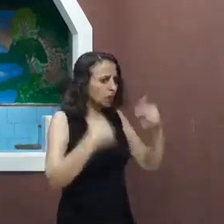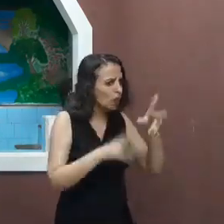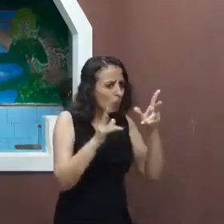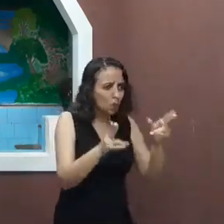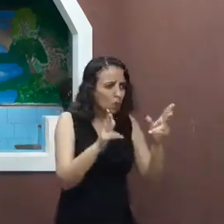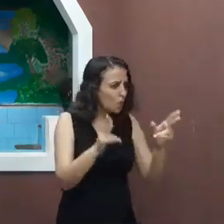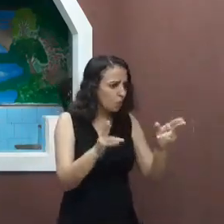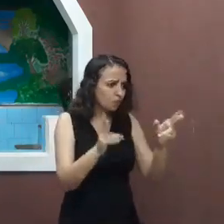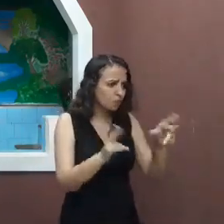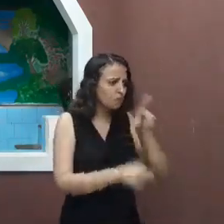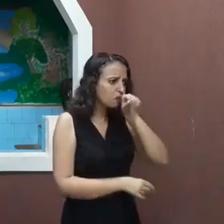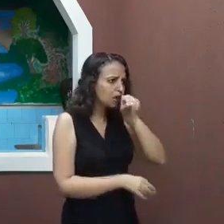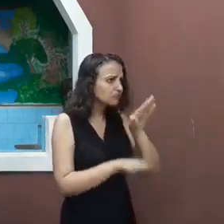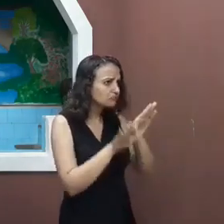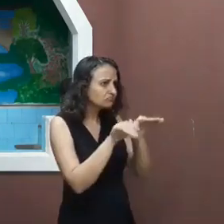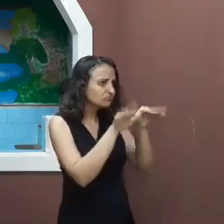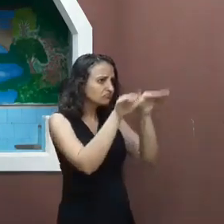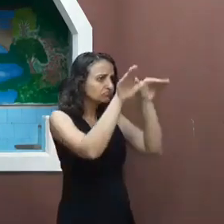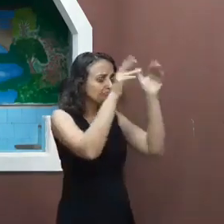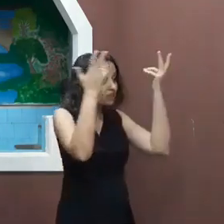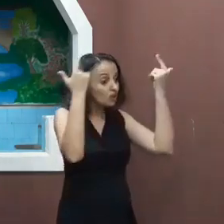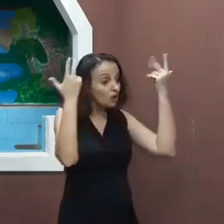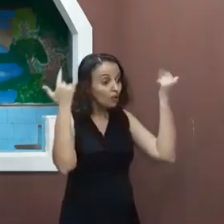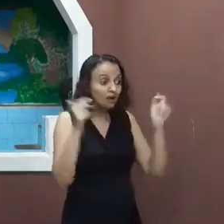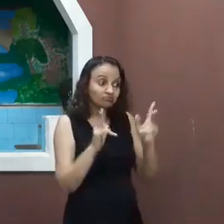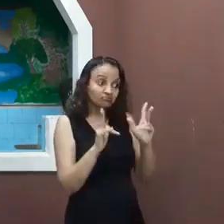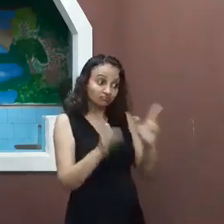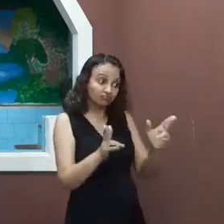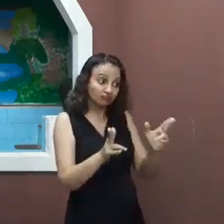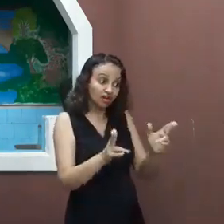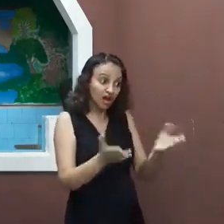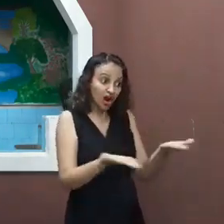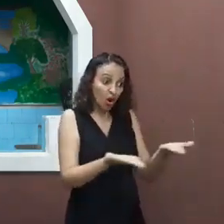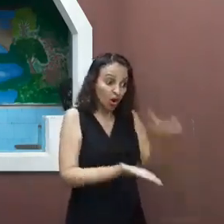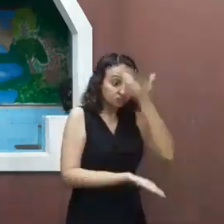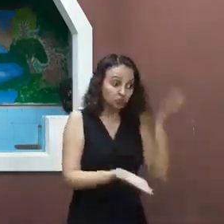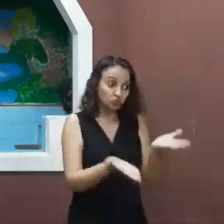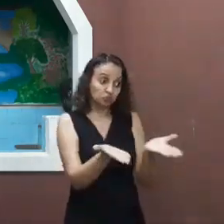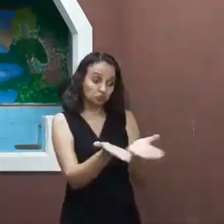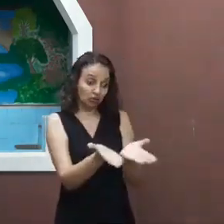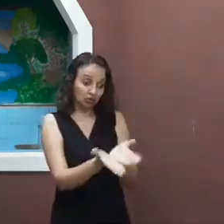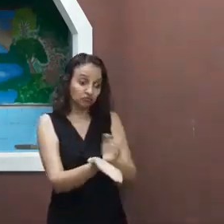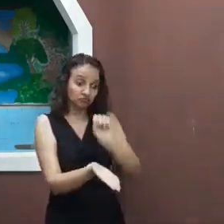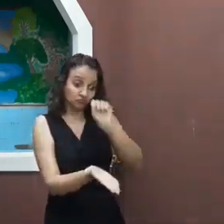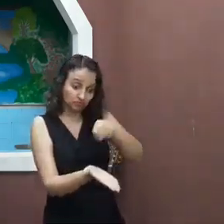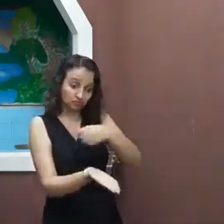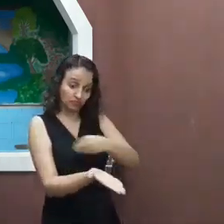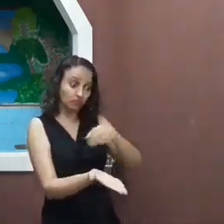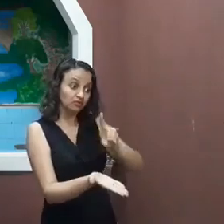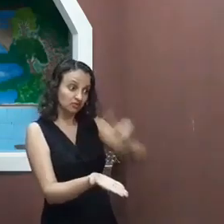voar, é natural daquele que se apresenta como filho de Deus,